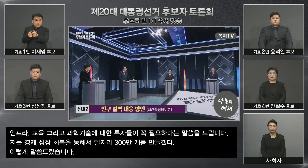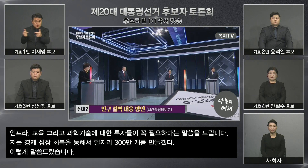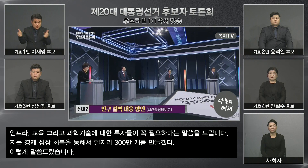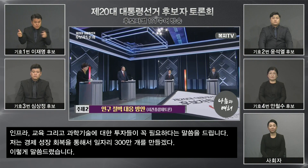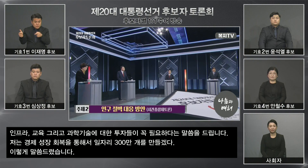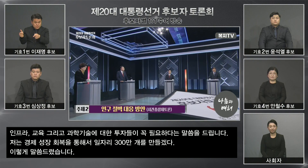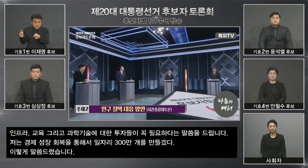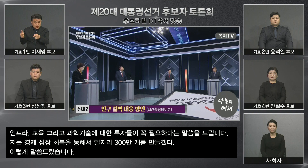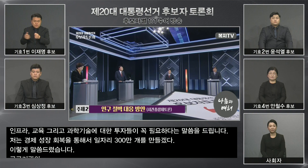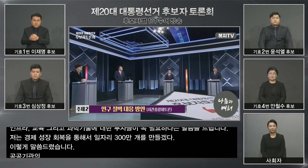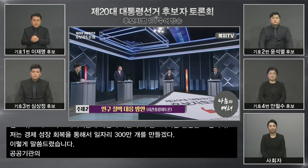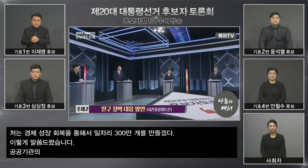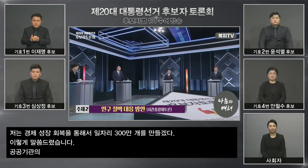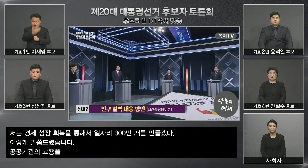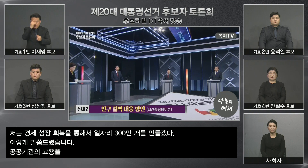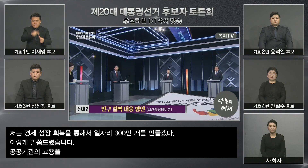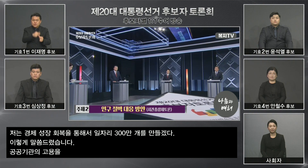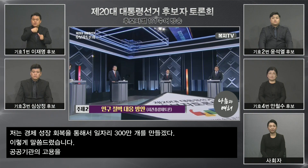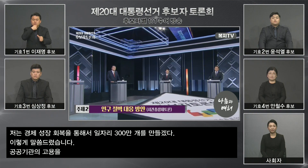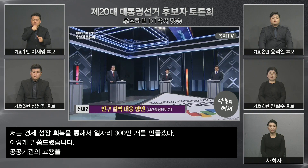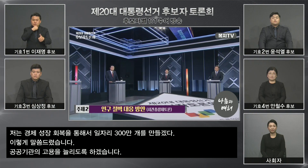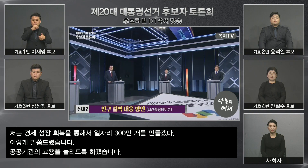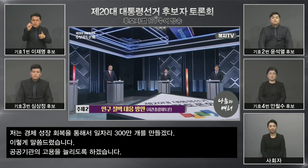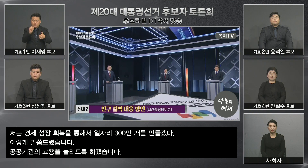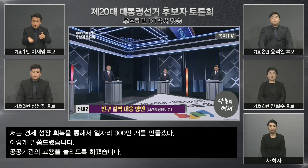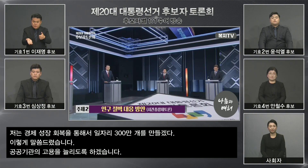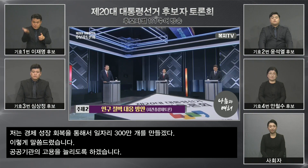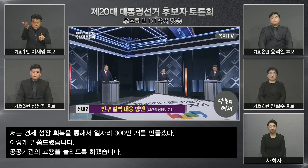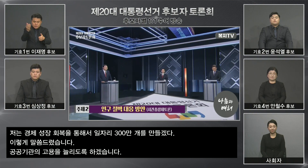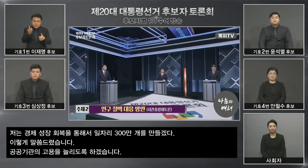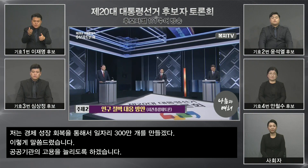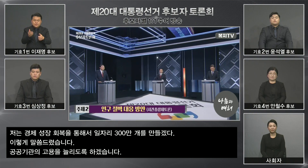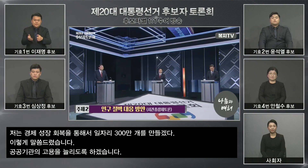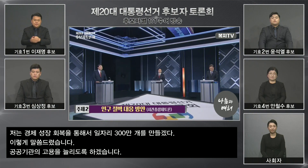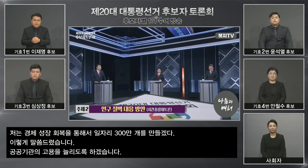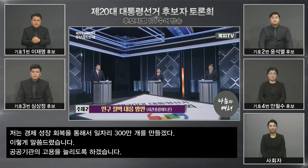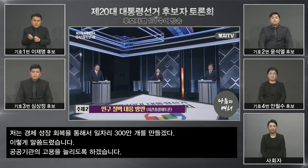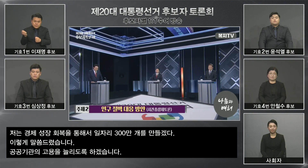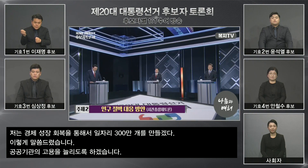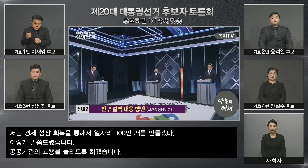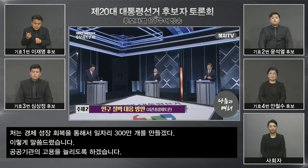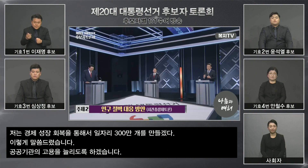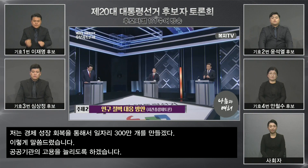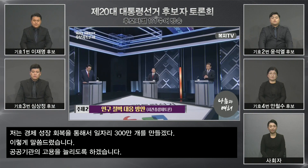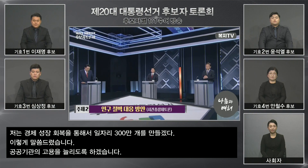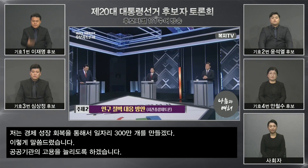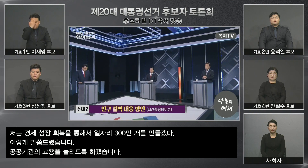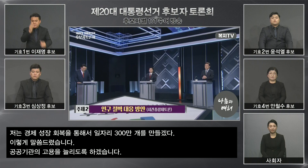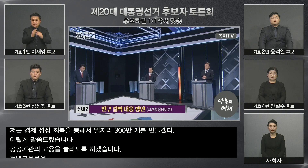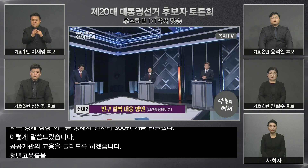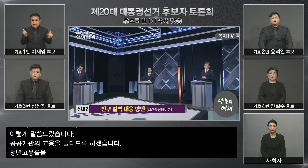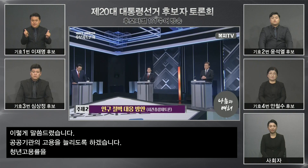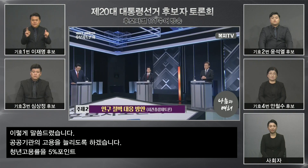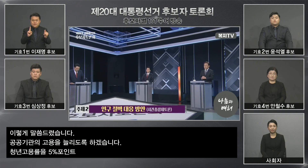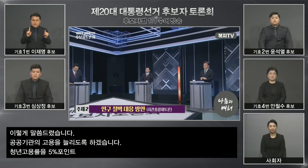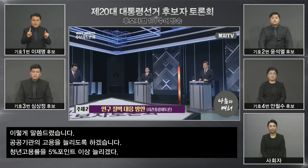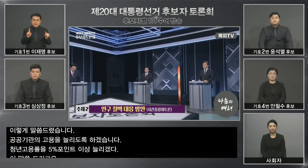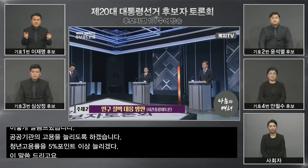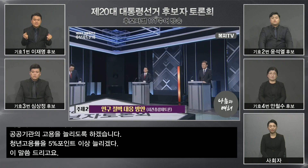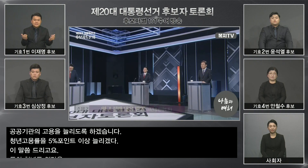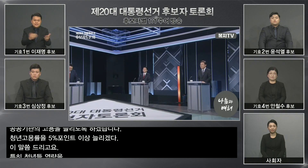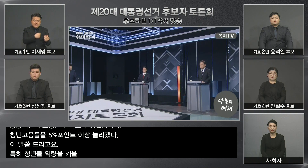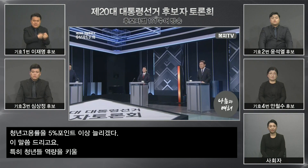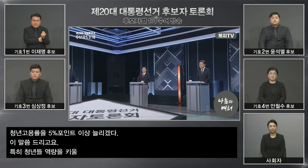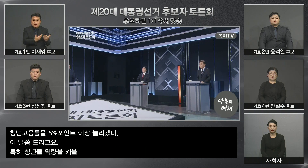하겠습니다. 청년 고용률을 5포인트 이상 늘리겠다. 이 말씀 드리고요. 특히 청년들이 역량을 키울 수 있도록